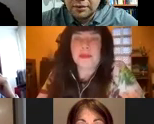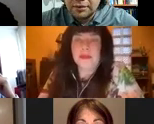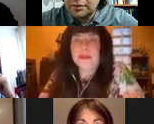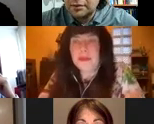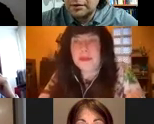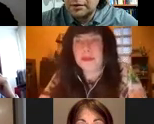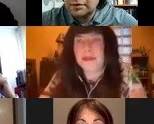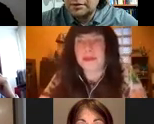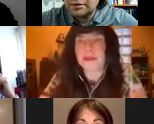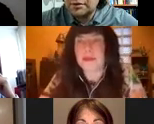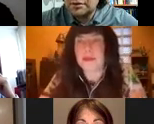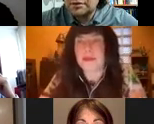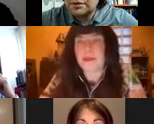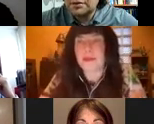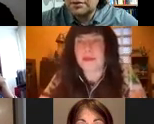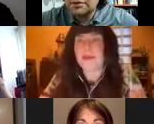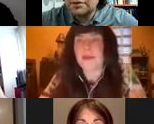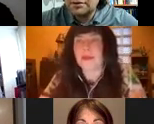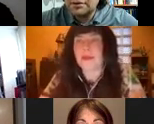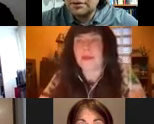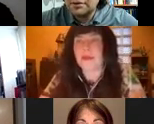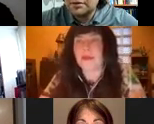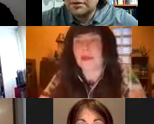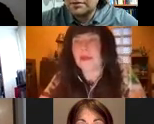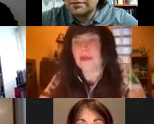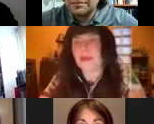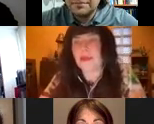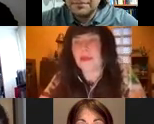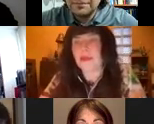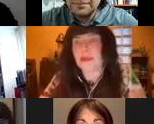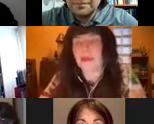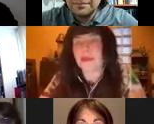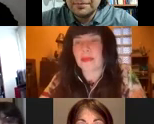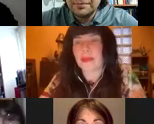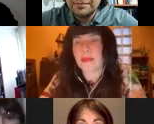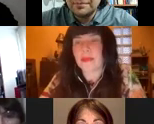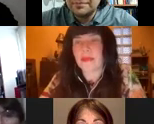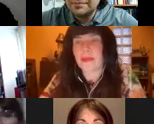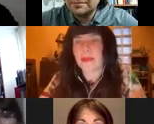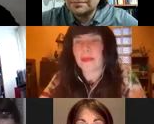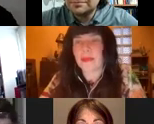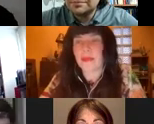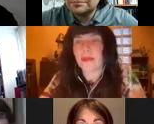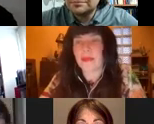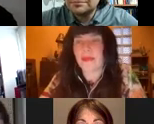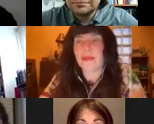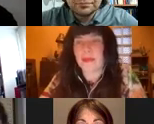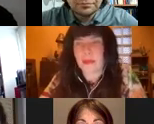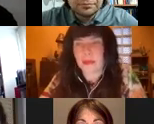de charlas ASFAL y les quiero dejar presentarles a Rosa María Gutiérrez y Fabiola